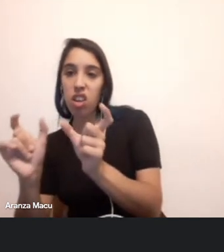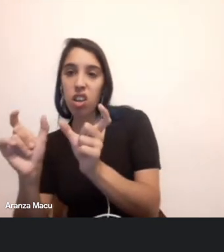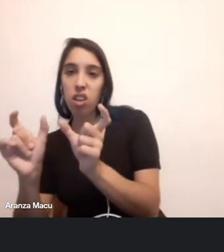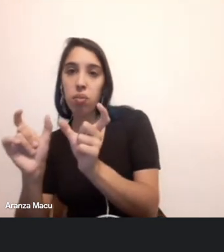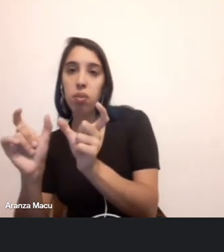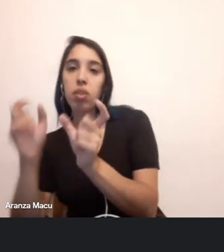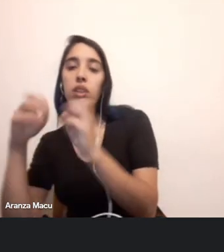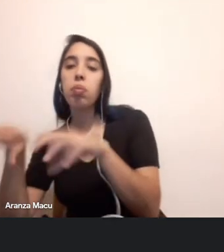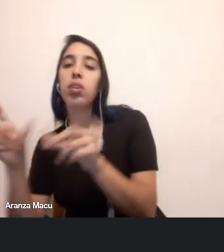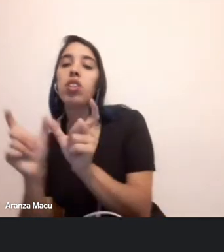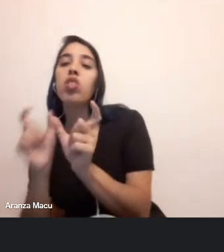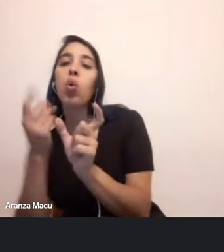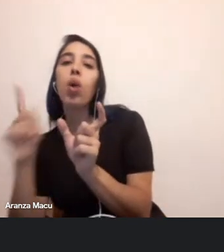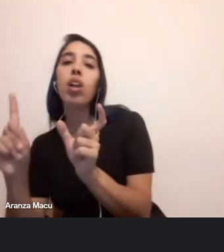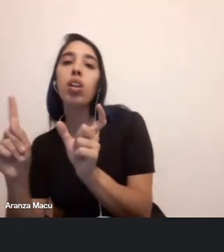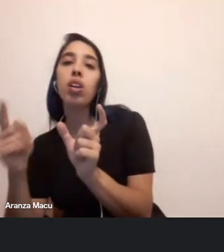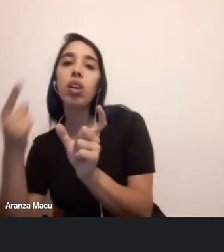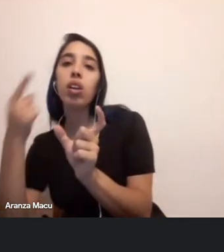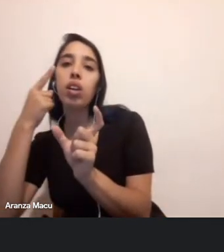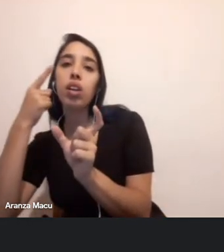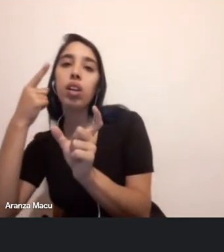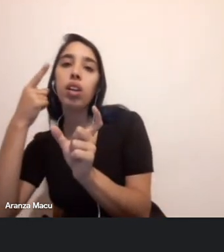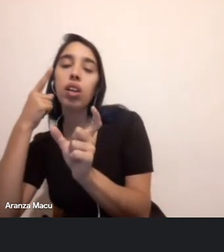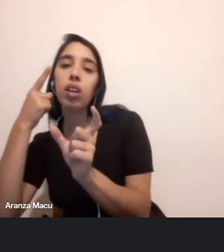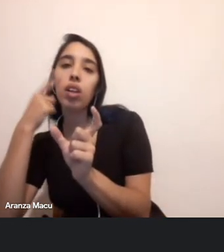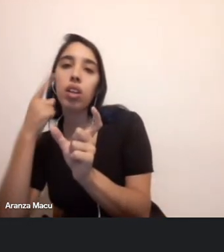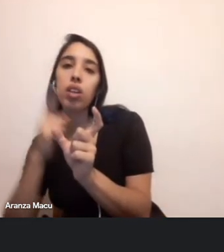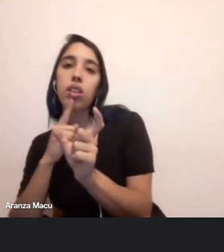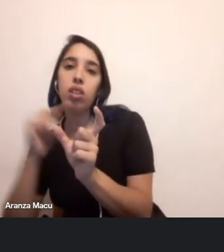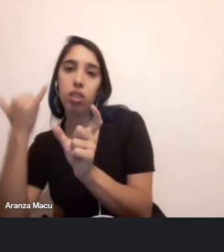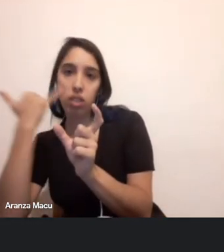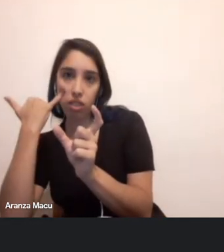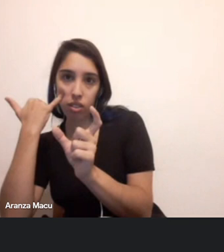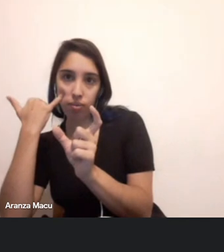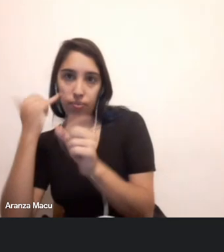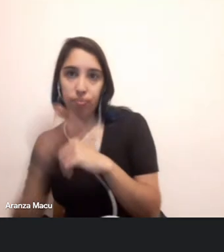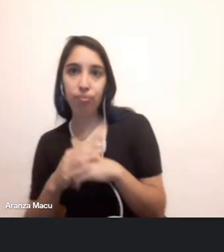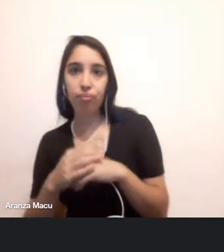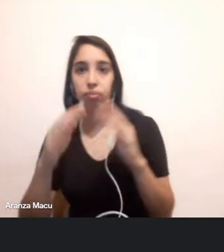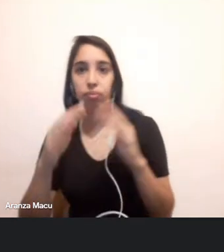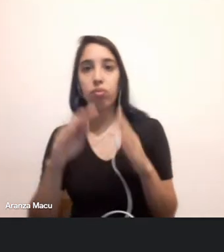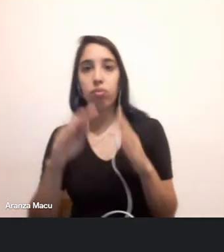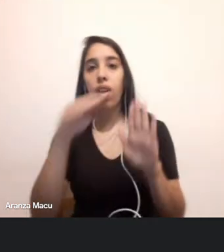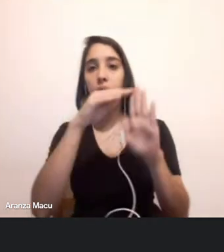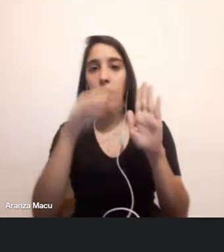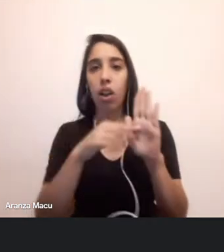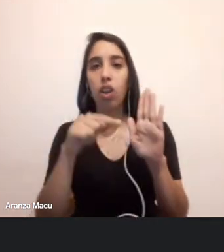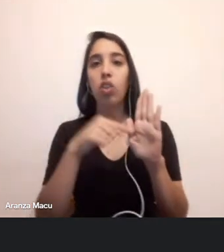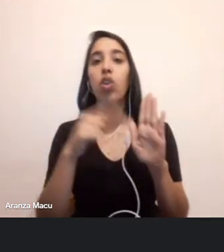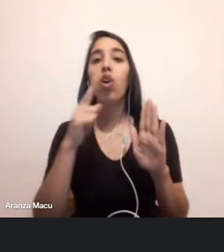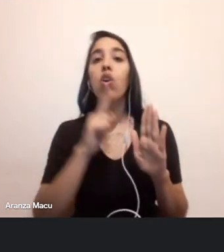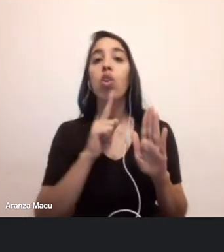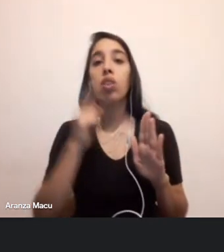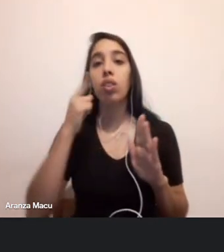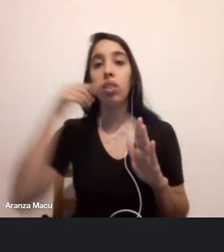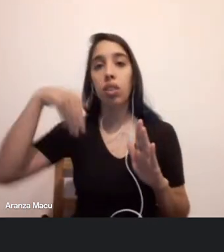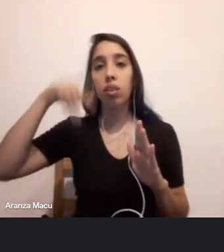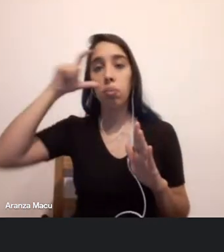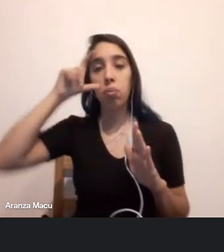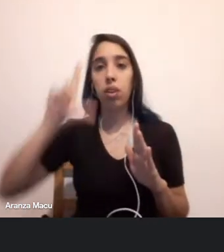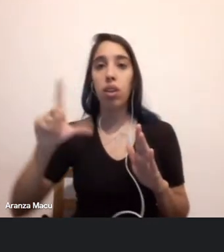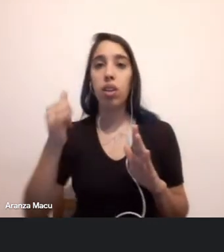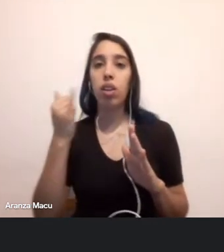Iti. Iti, muy bien. Timely, ¿qué viene a ser? Oportuno.